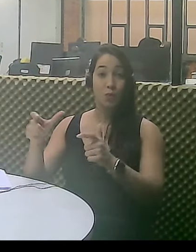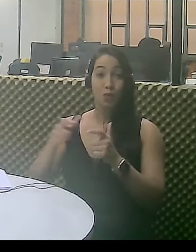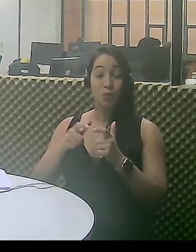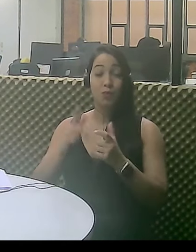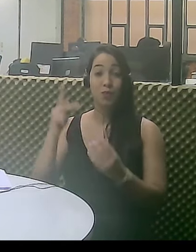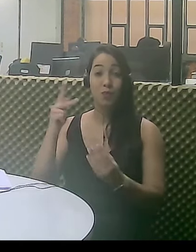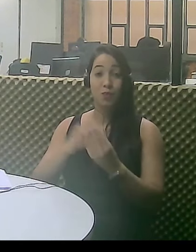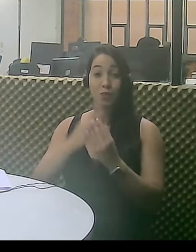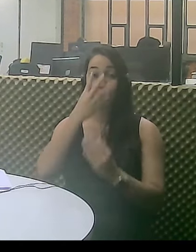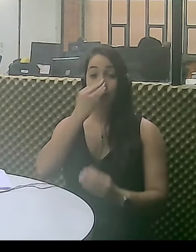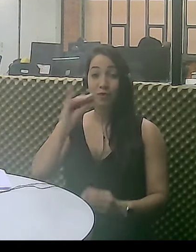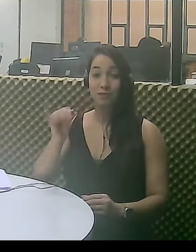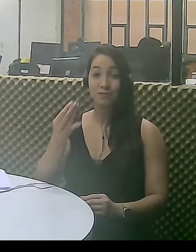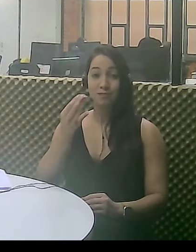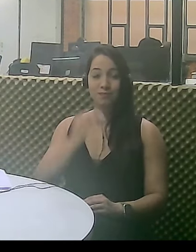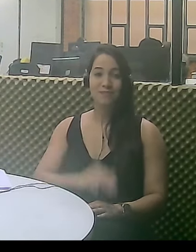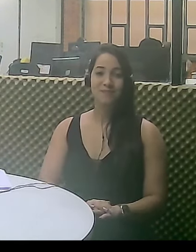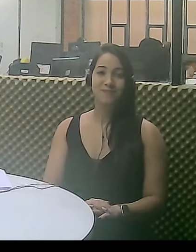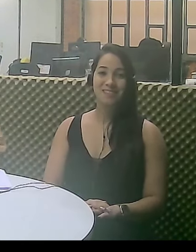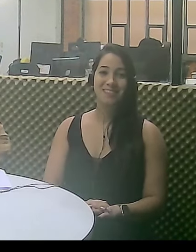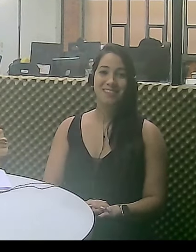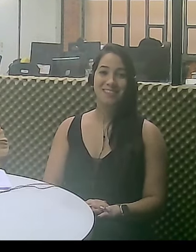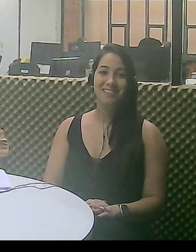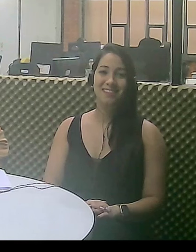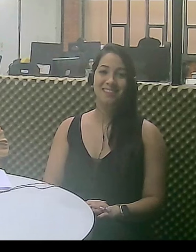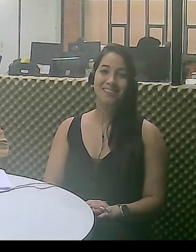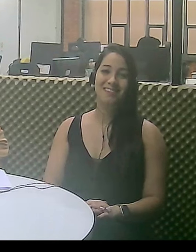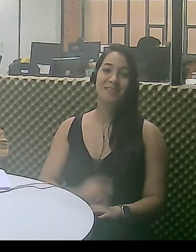Procon Móvel para janeiro.